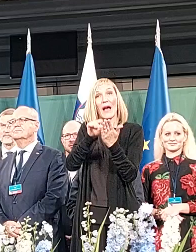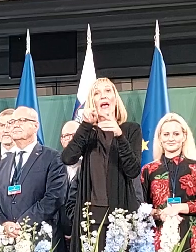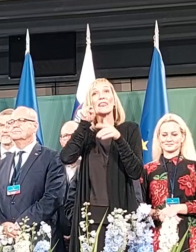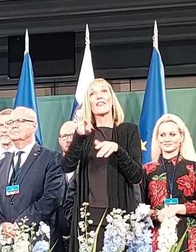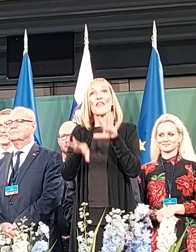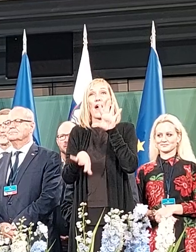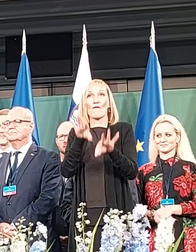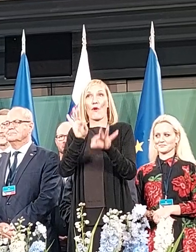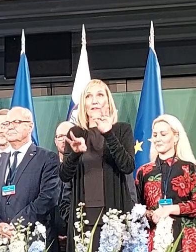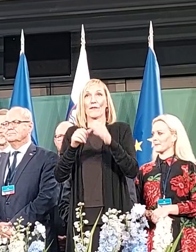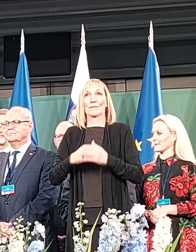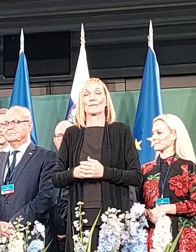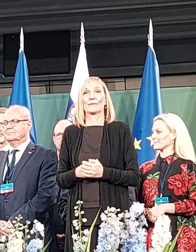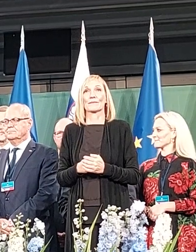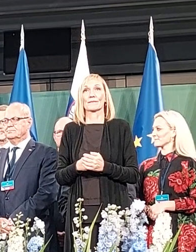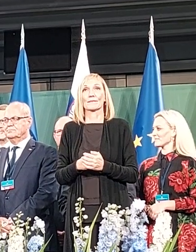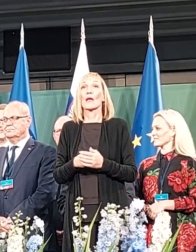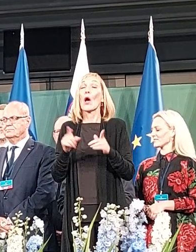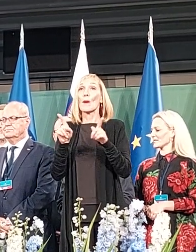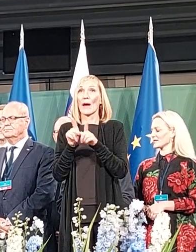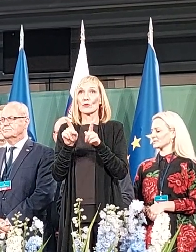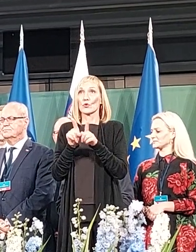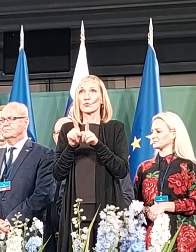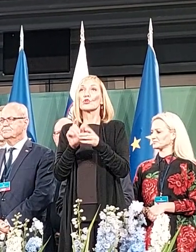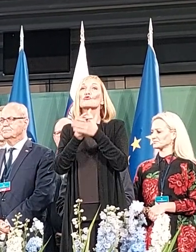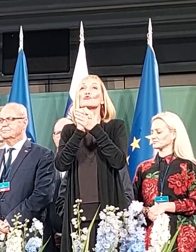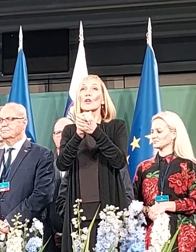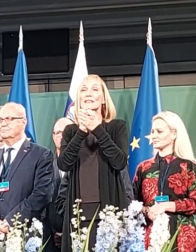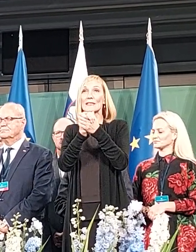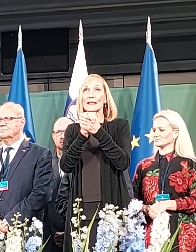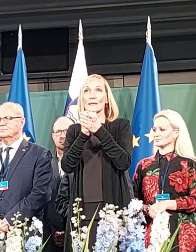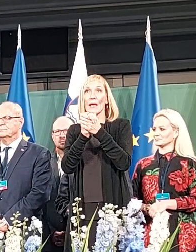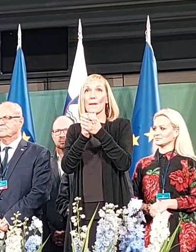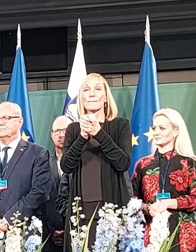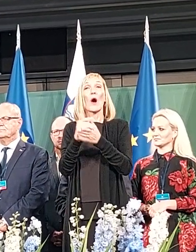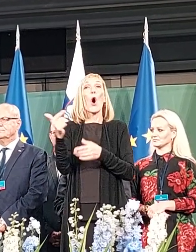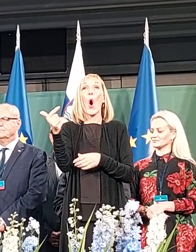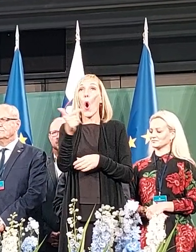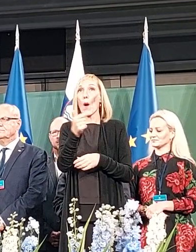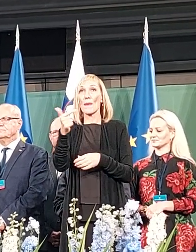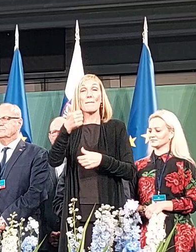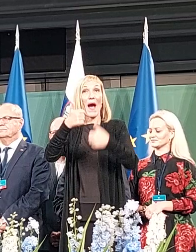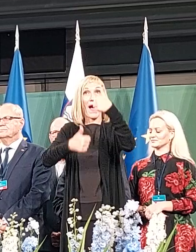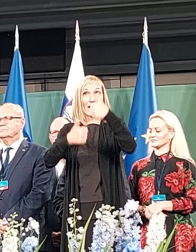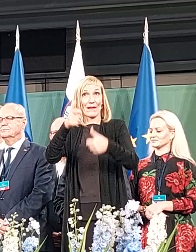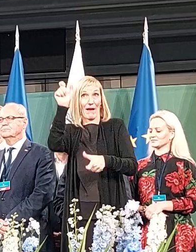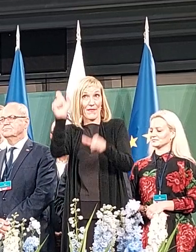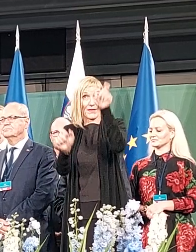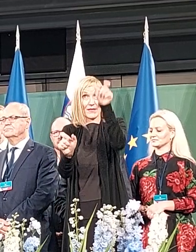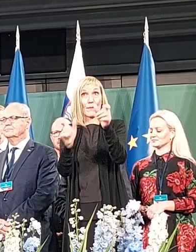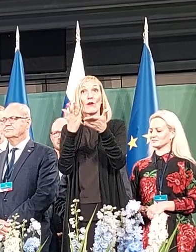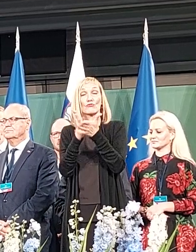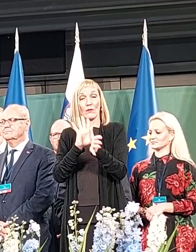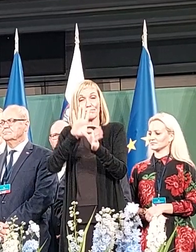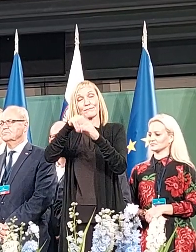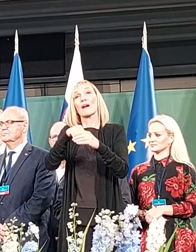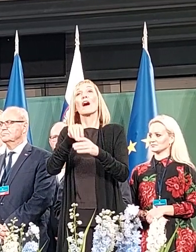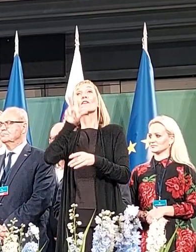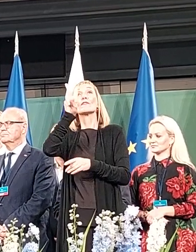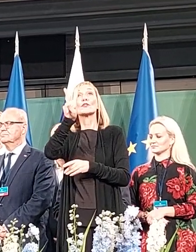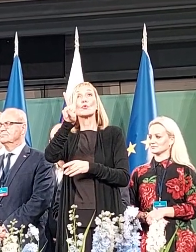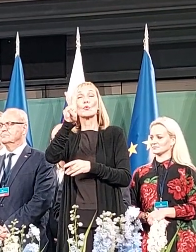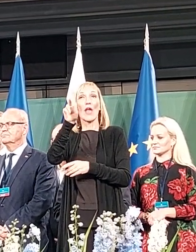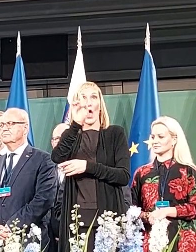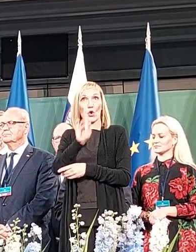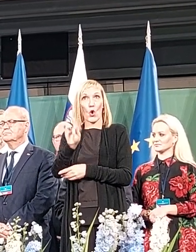teh volitvah. Obenem bi čestital obema kandidatoma, ki sta se uvrstila v drugi